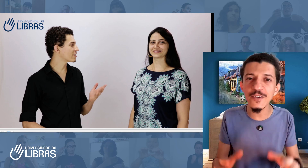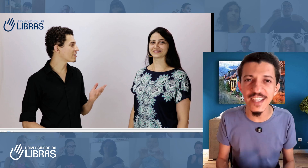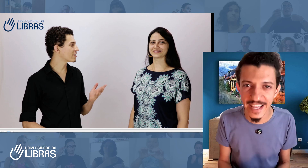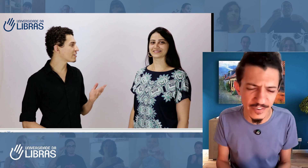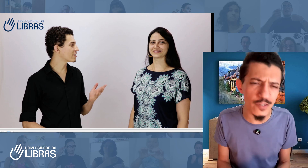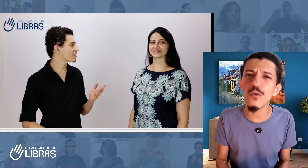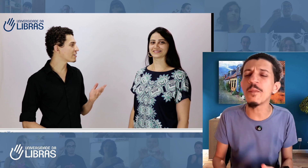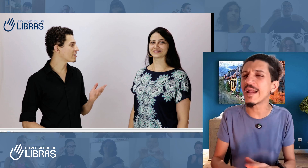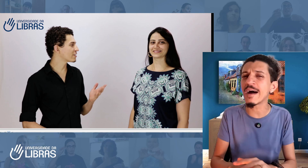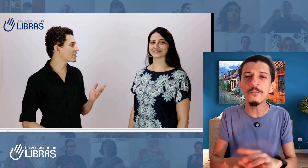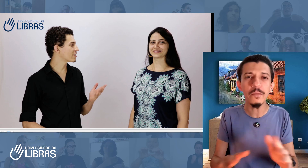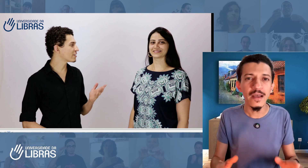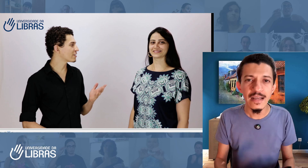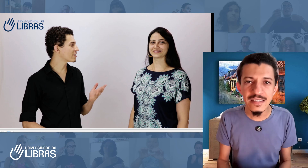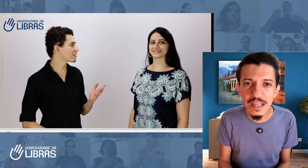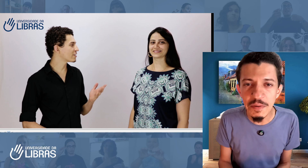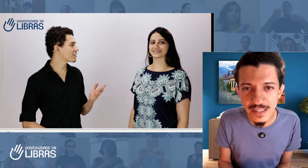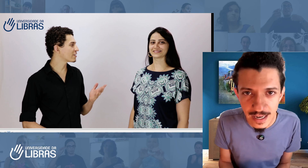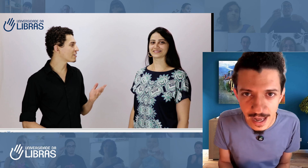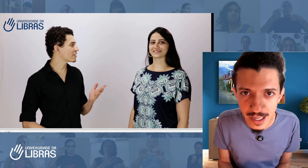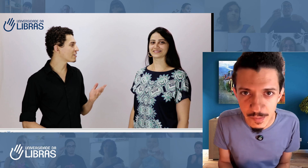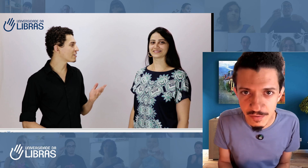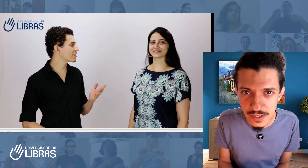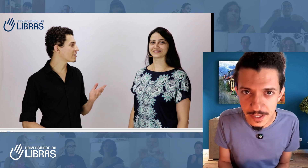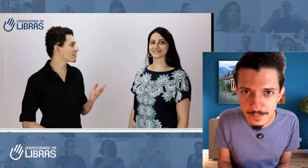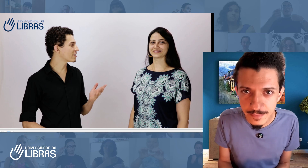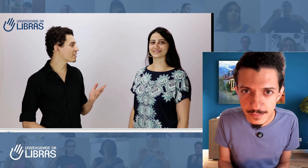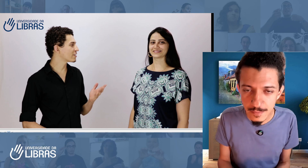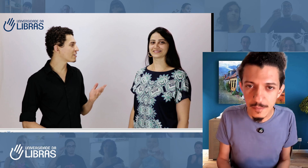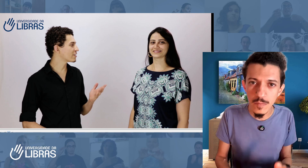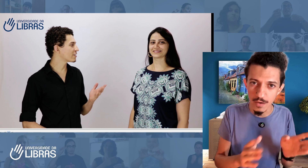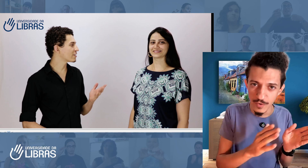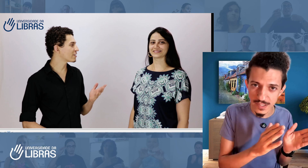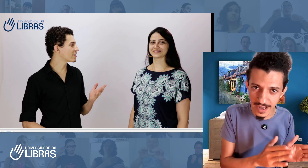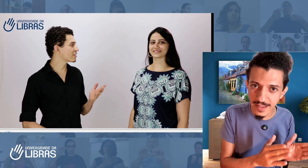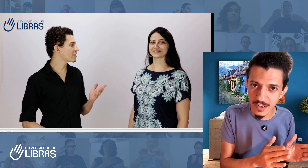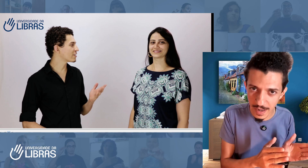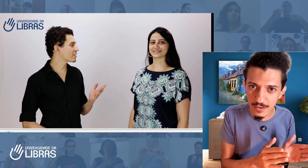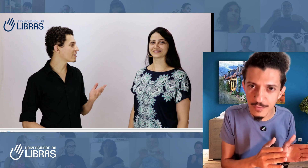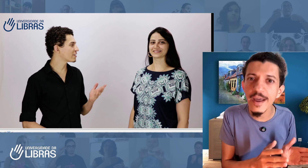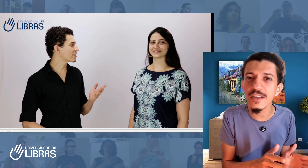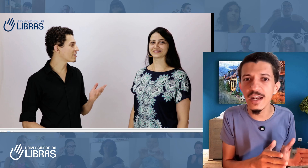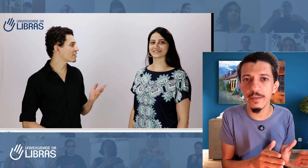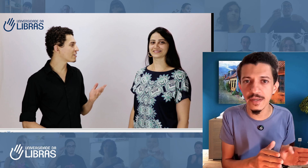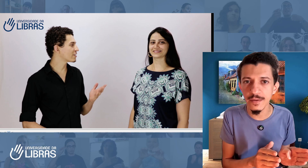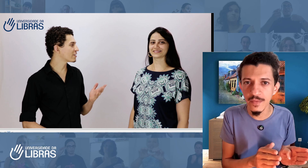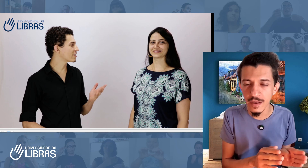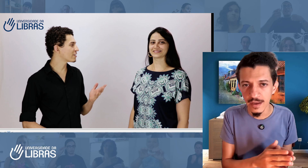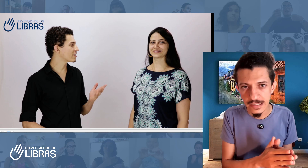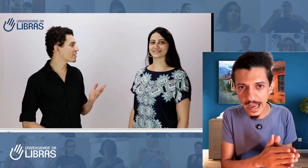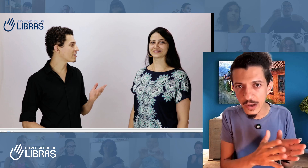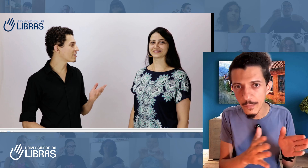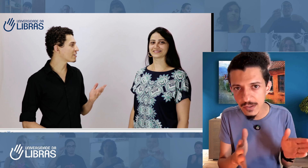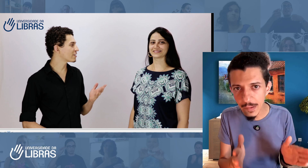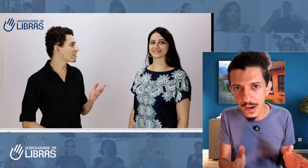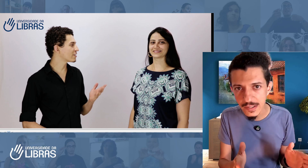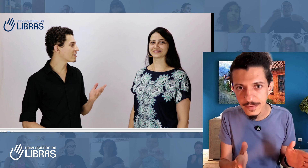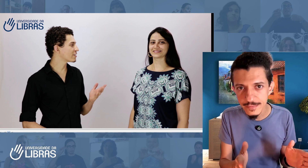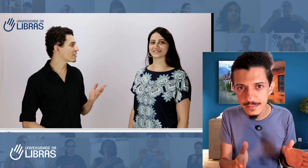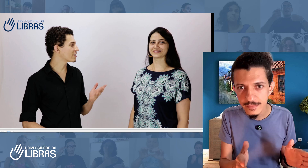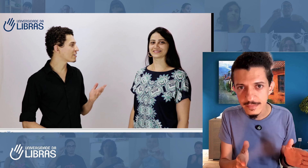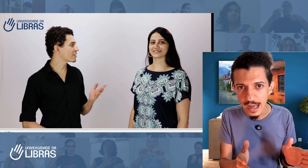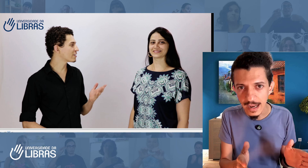fazer o seguinte, fazer um combinado simples e claro aqui para você. Você entra no método Fluente em Libras, segue o passo a